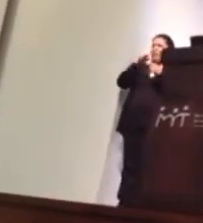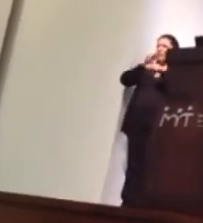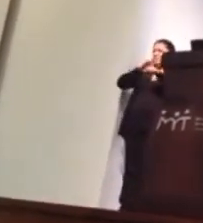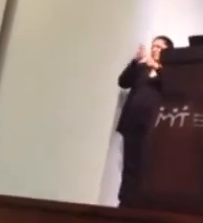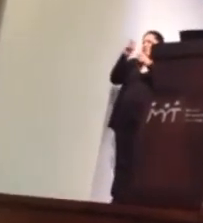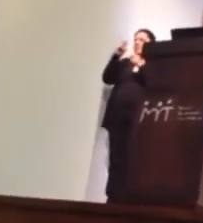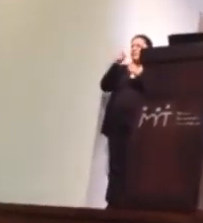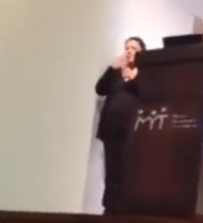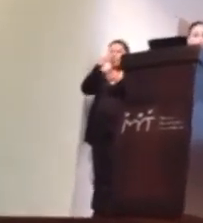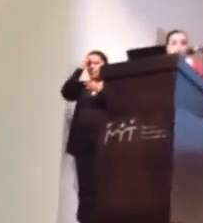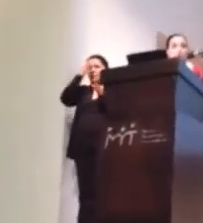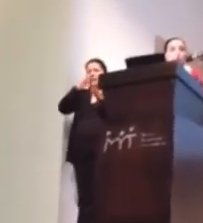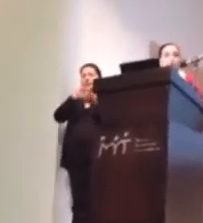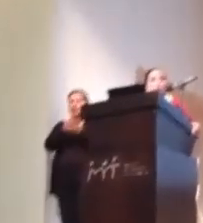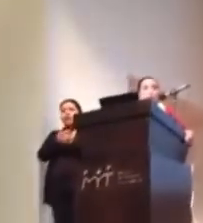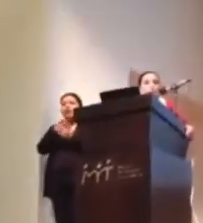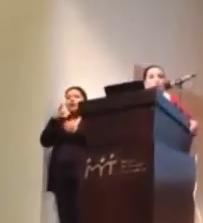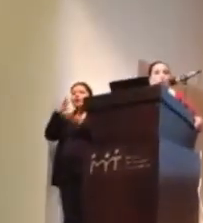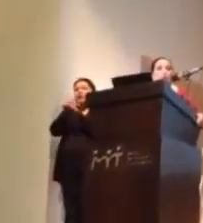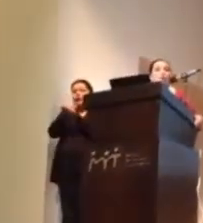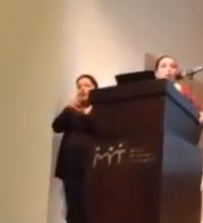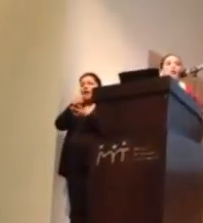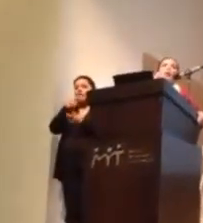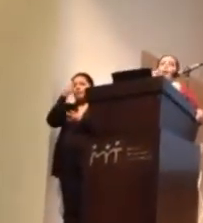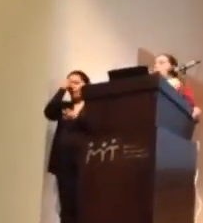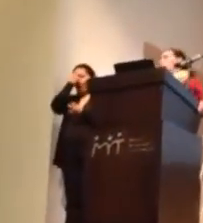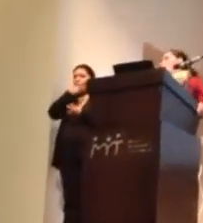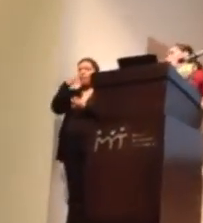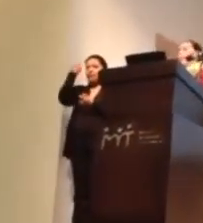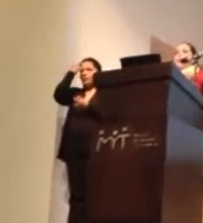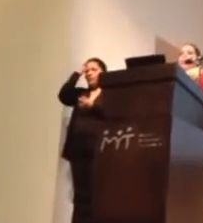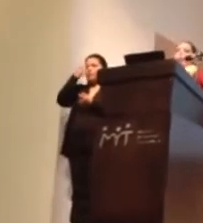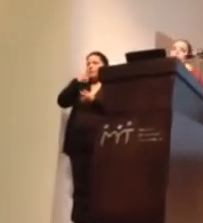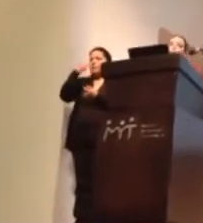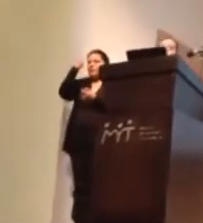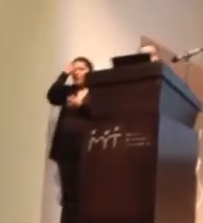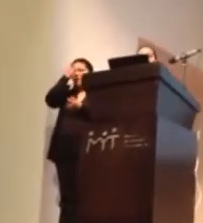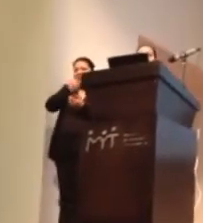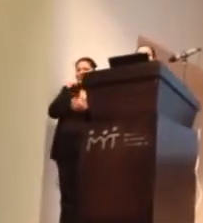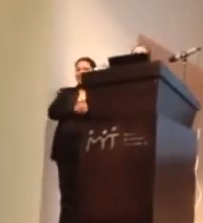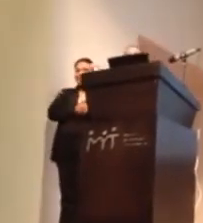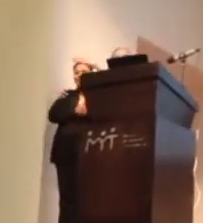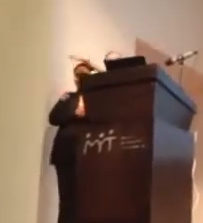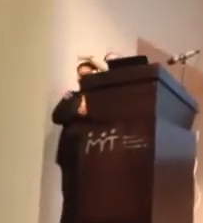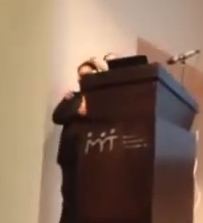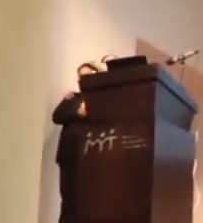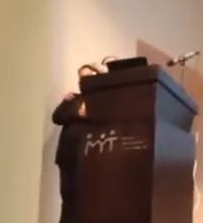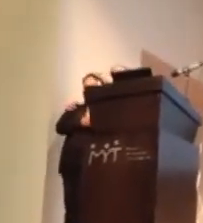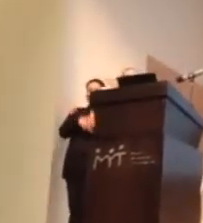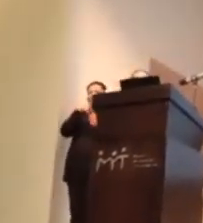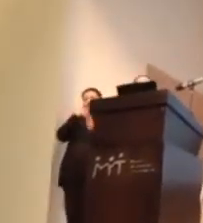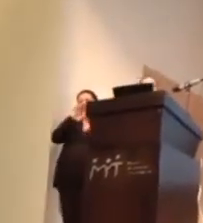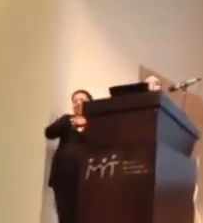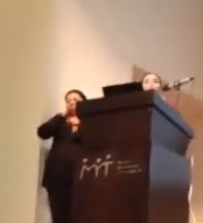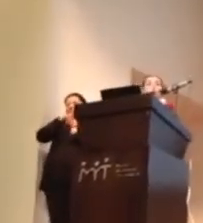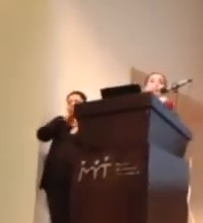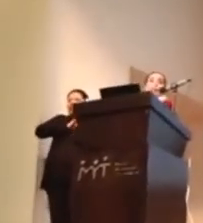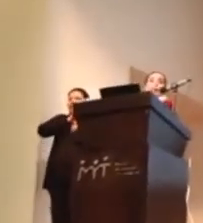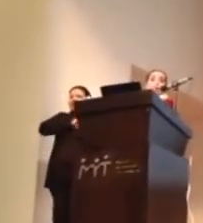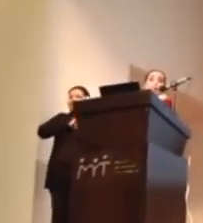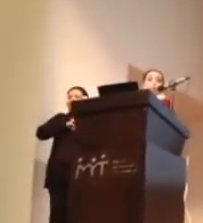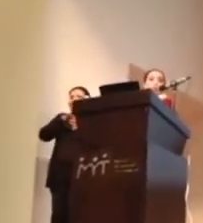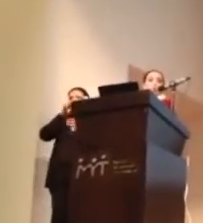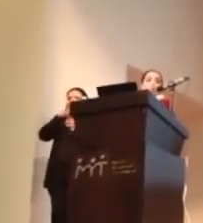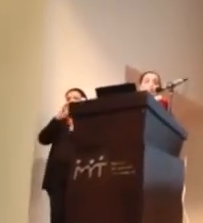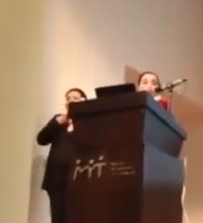¿Y qué obtengo cuando lloro 2 horas por mi gatito que digan, ay, gatita? Ok, que me